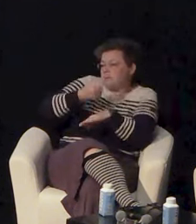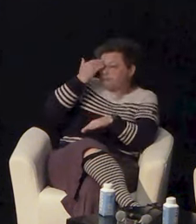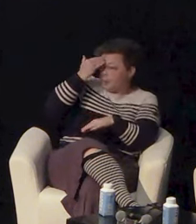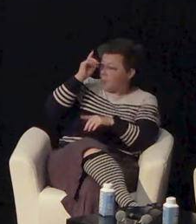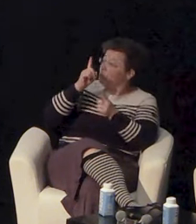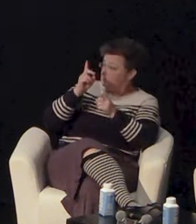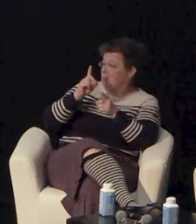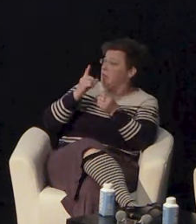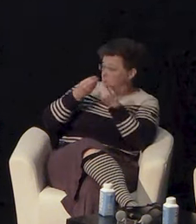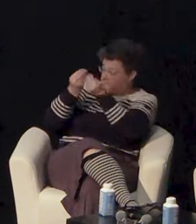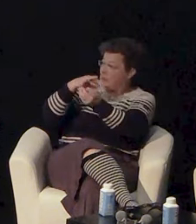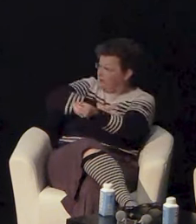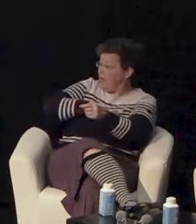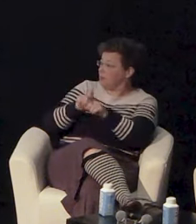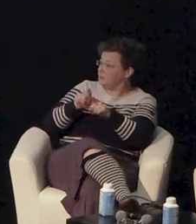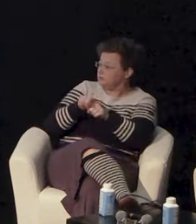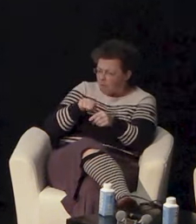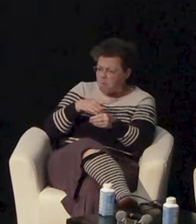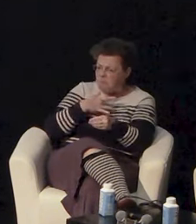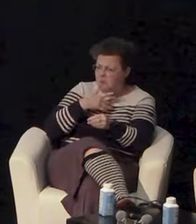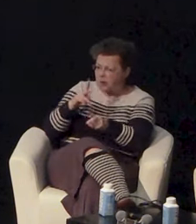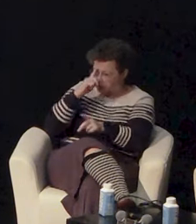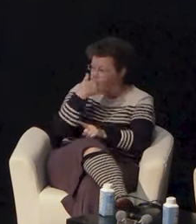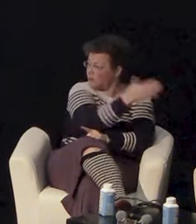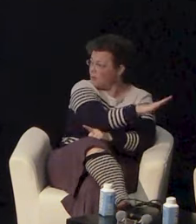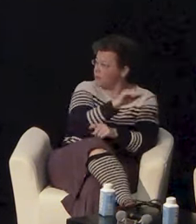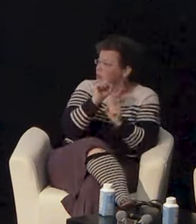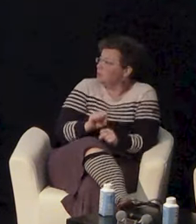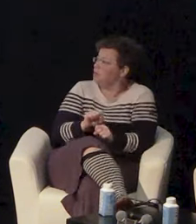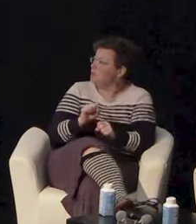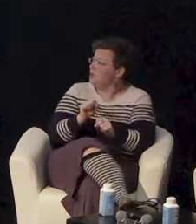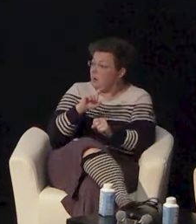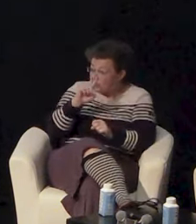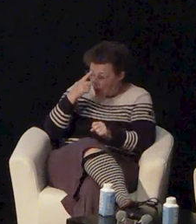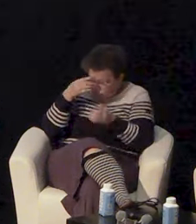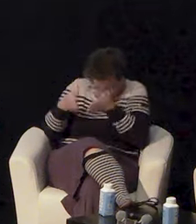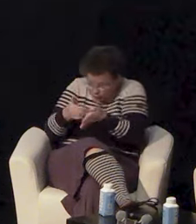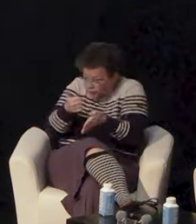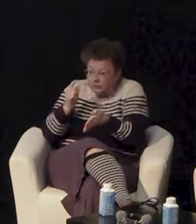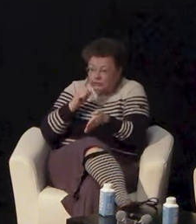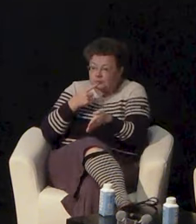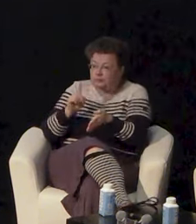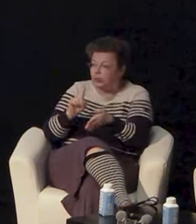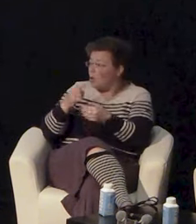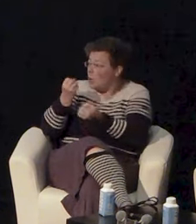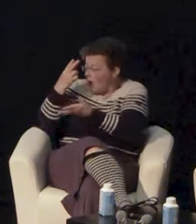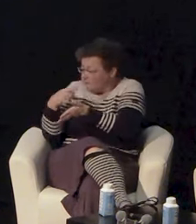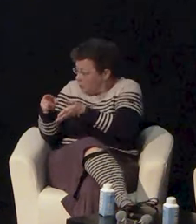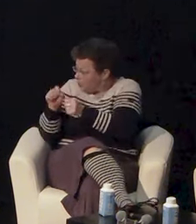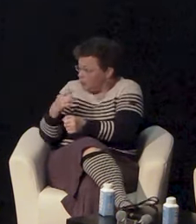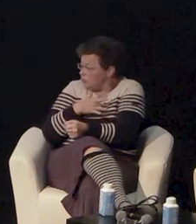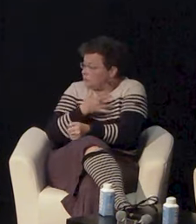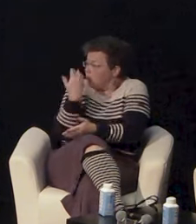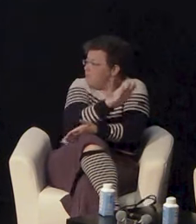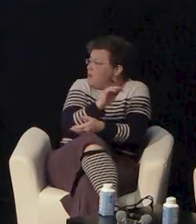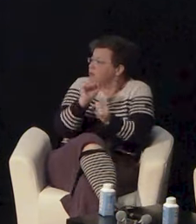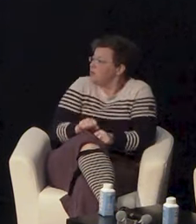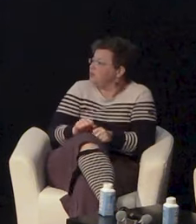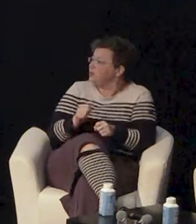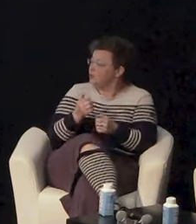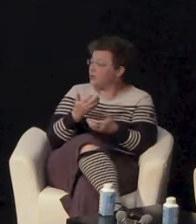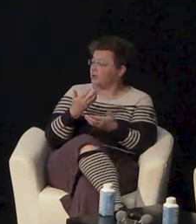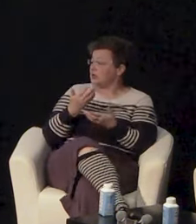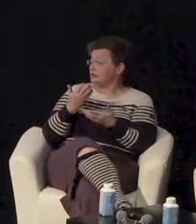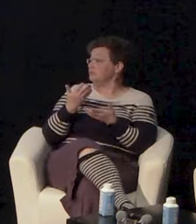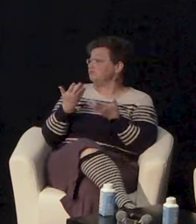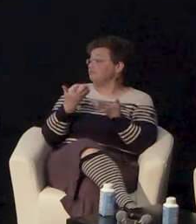ces enfants dans leur cours. Quoi. Je pense que ça peut être, même si ça ne leur arrivera jamais, je pense que ça peut être que du bénéfique hein, pour